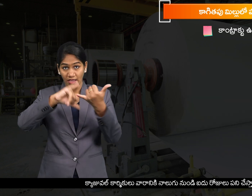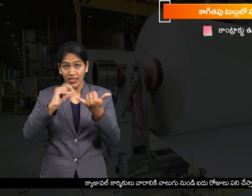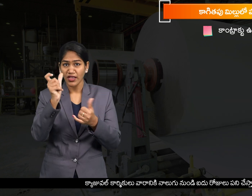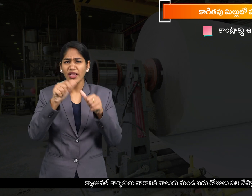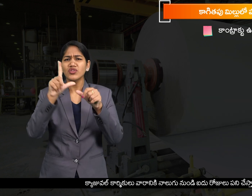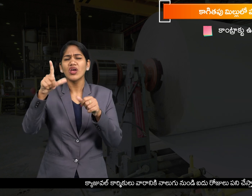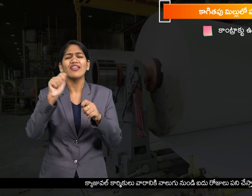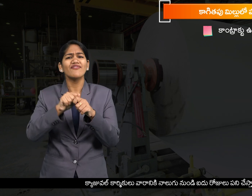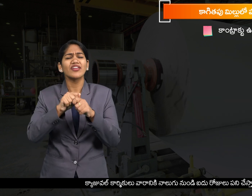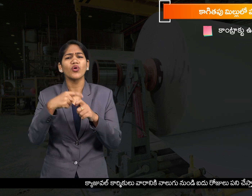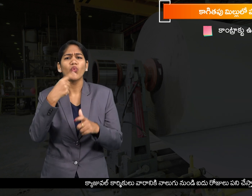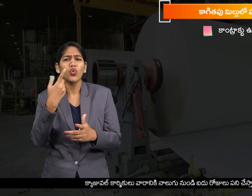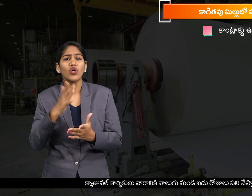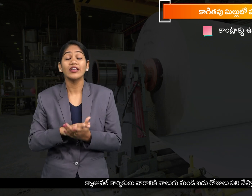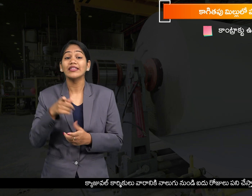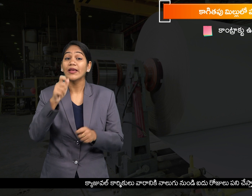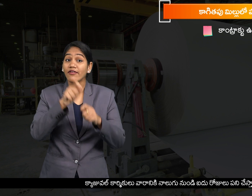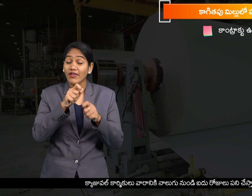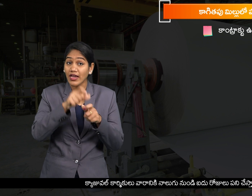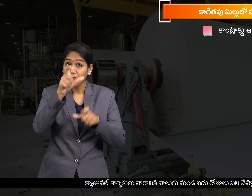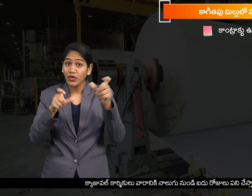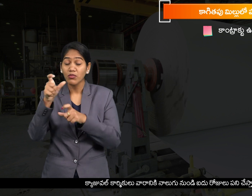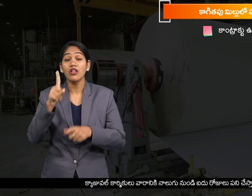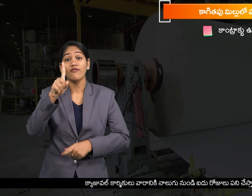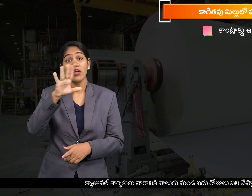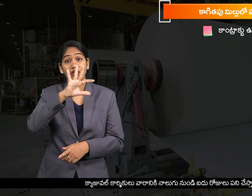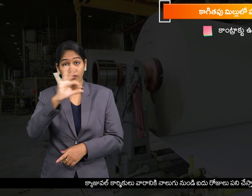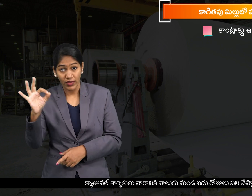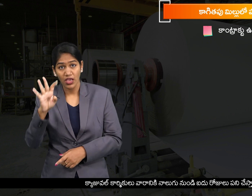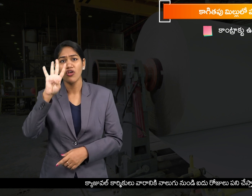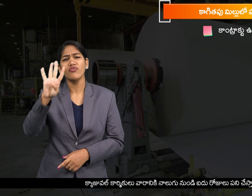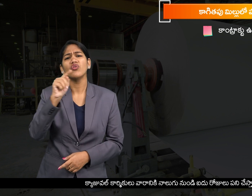క్యాజువల్ కార్మికులు వారానికి 4 నుండి 5 రోజులు పనిచేస్తారు.